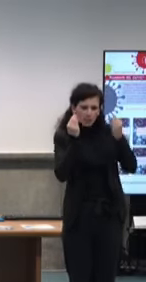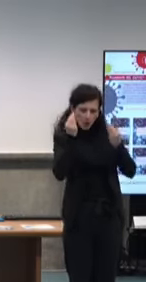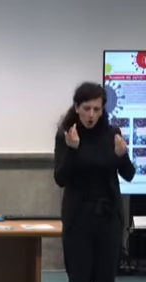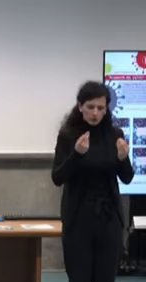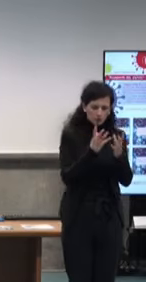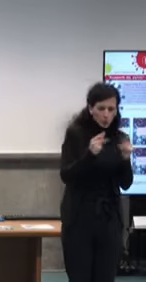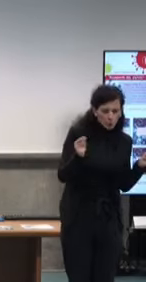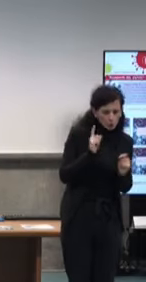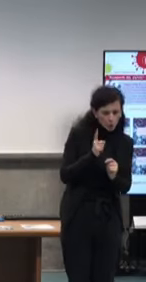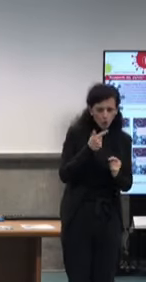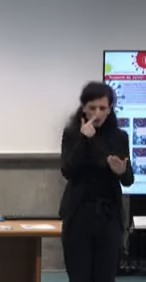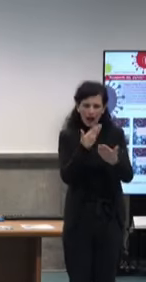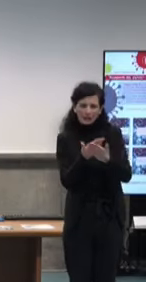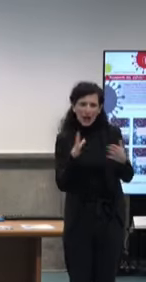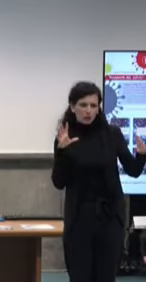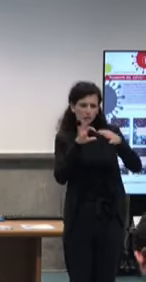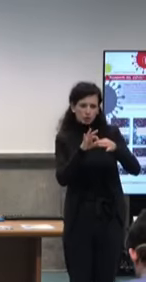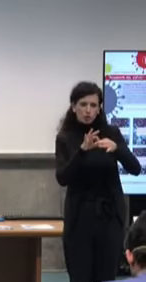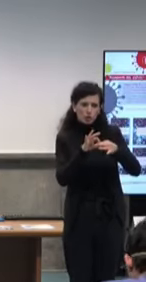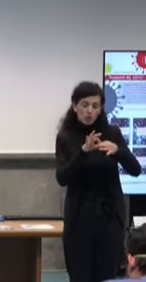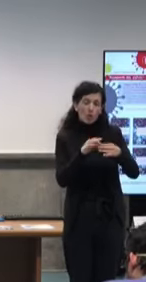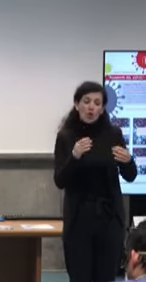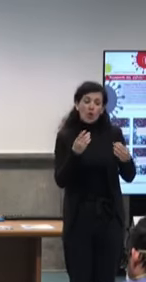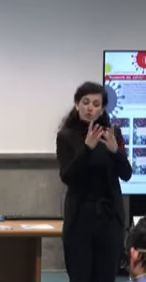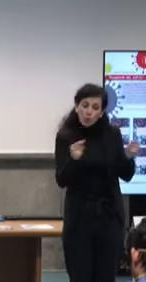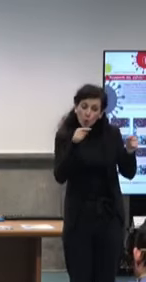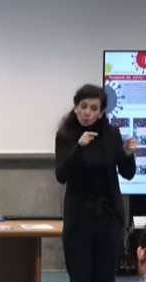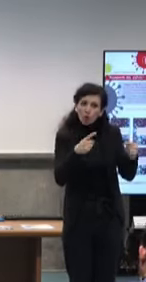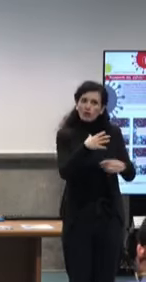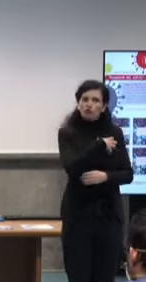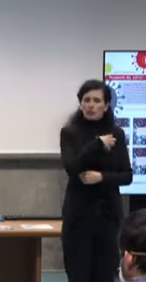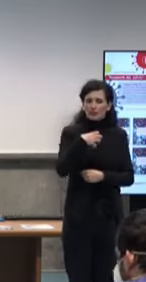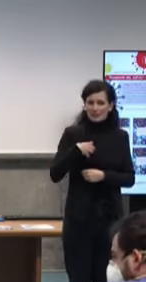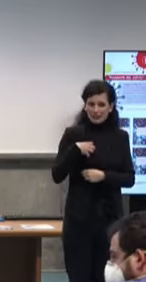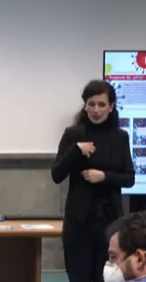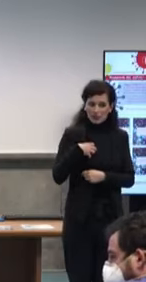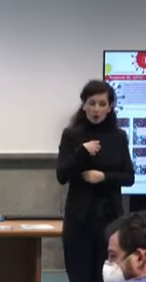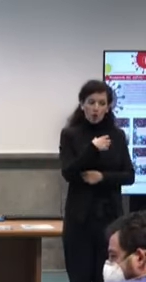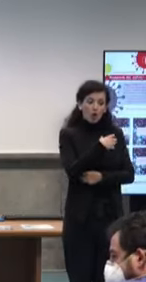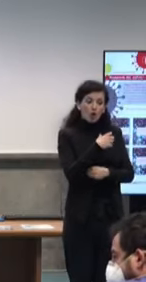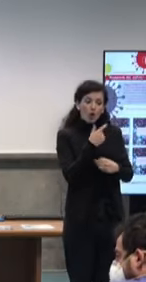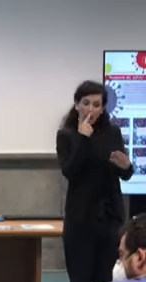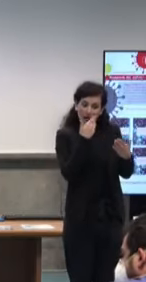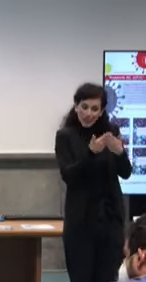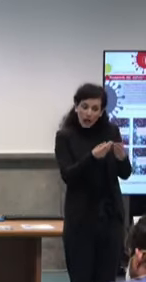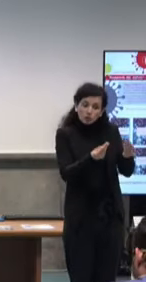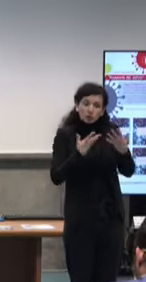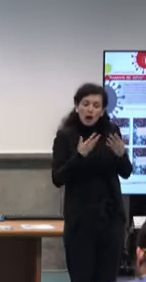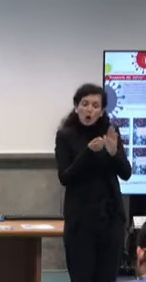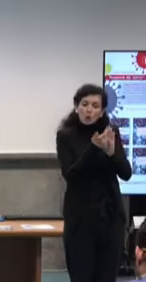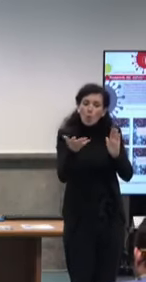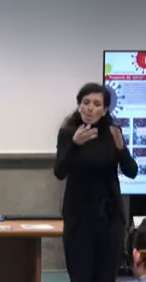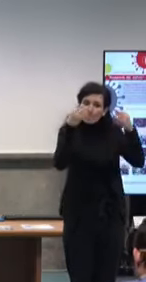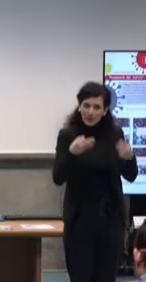delle soluzioni che ci consentano scientificamente con numeri solidi e come teologia rigorosamente